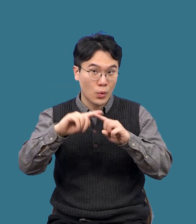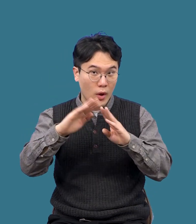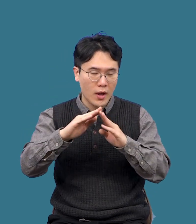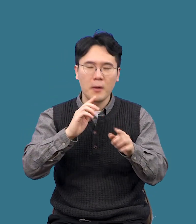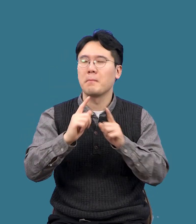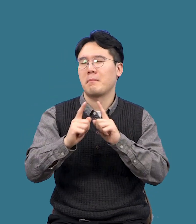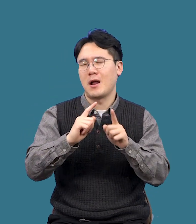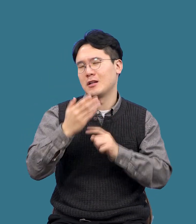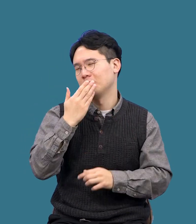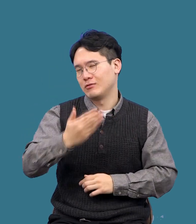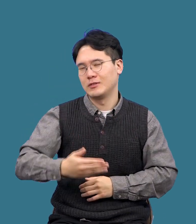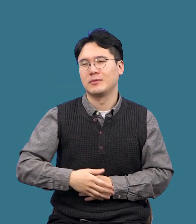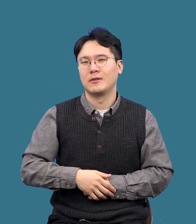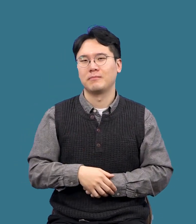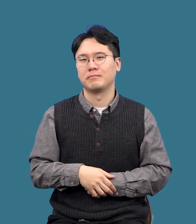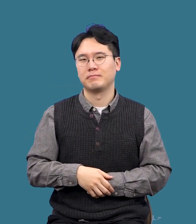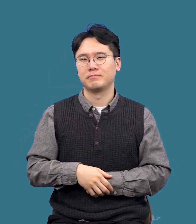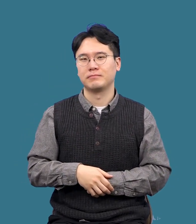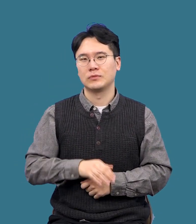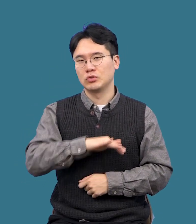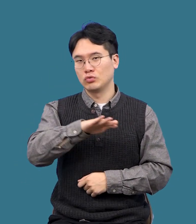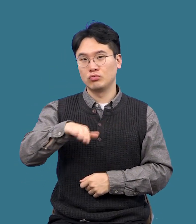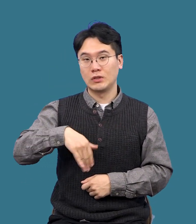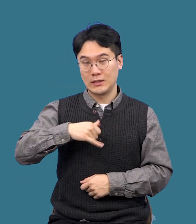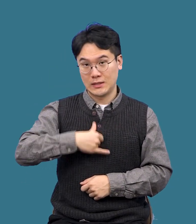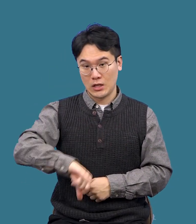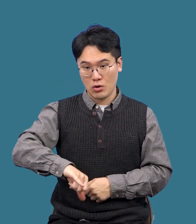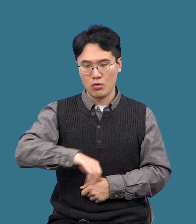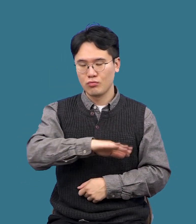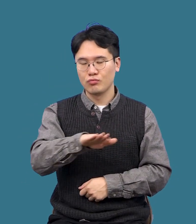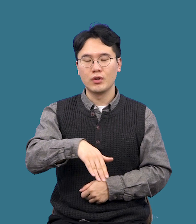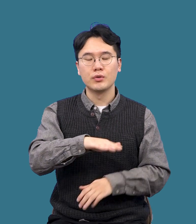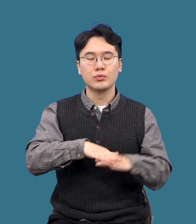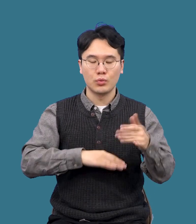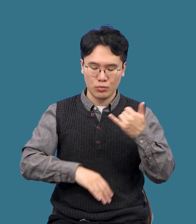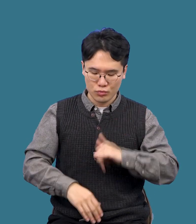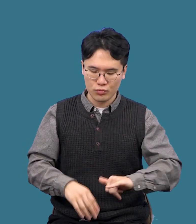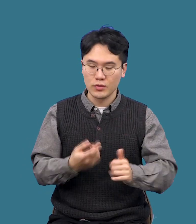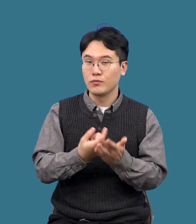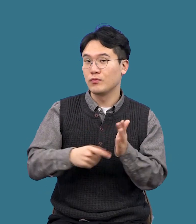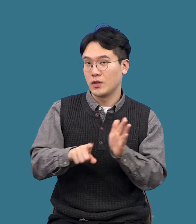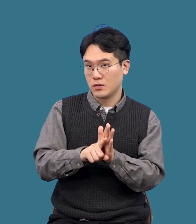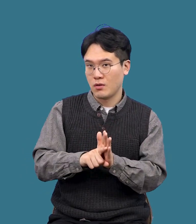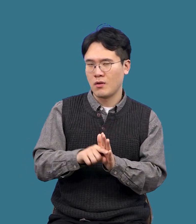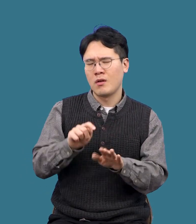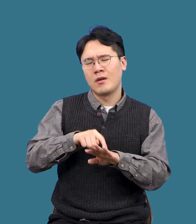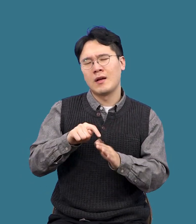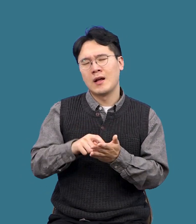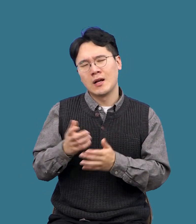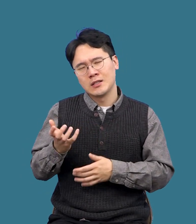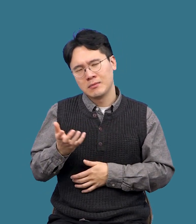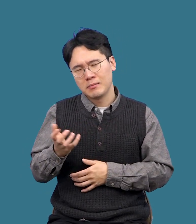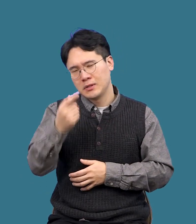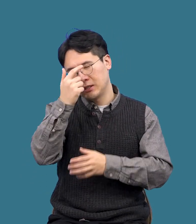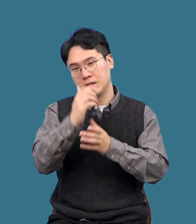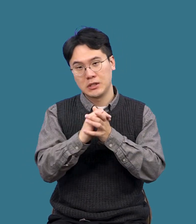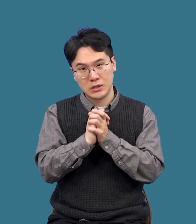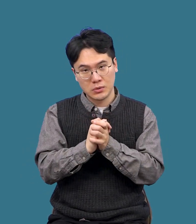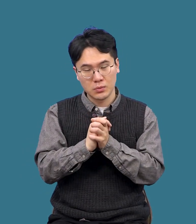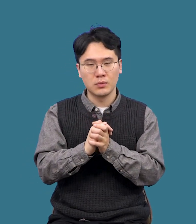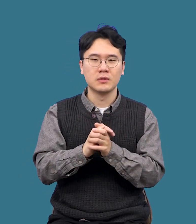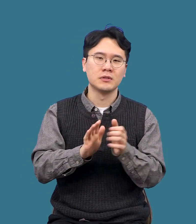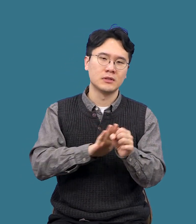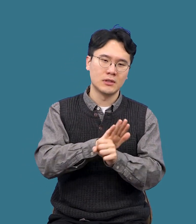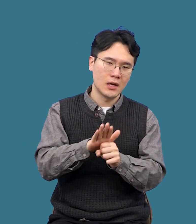것입니다. 그렇습니다. 우리의 자녀들, 우리의 손주들을 위해서 가슴 아픈 기도와